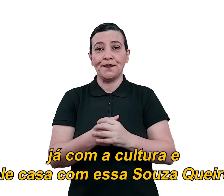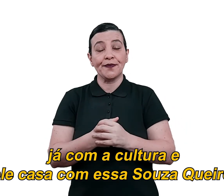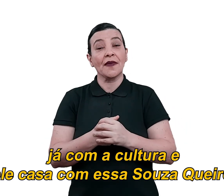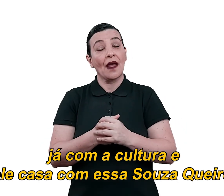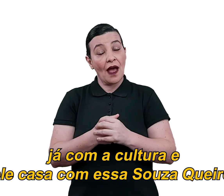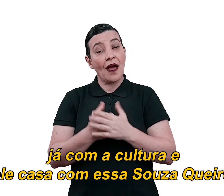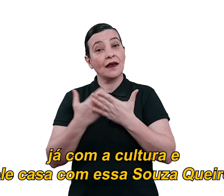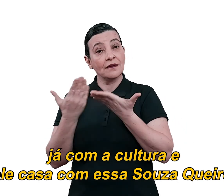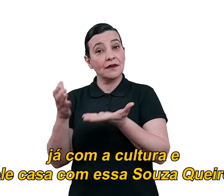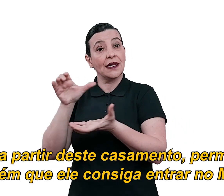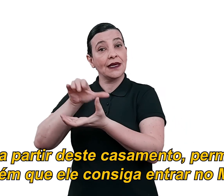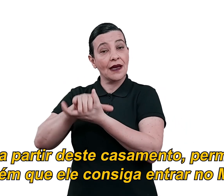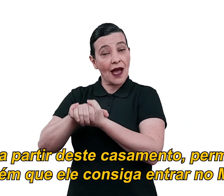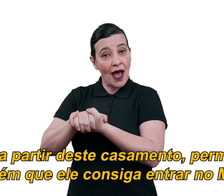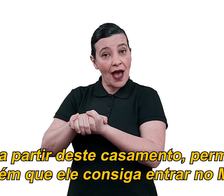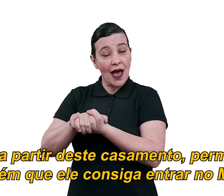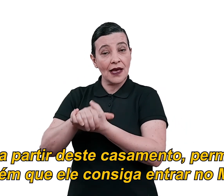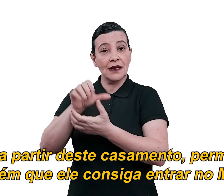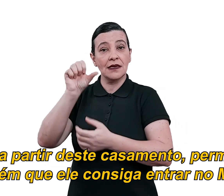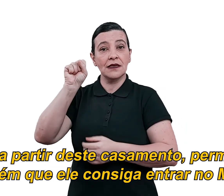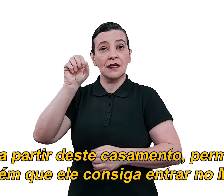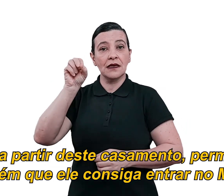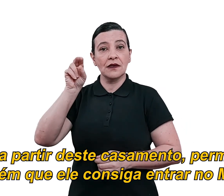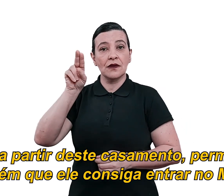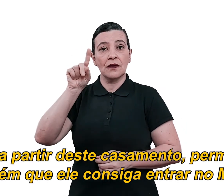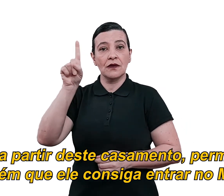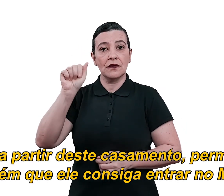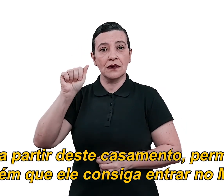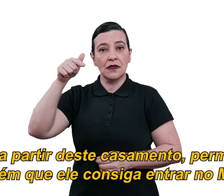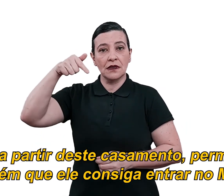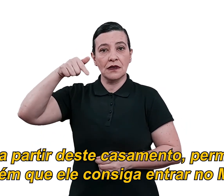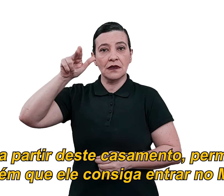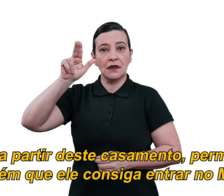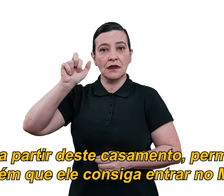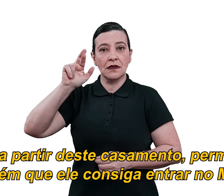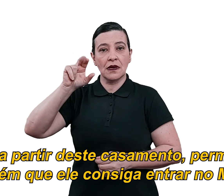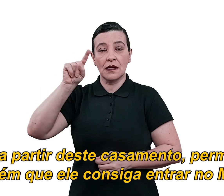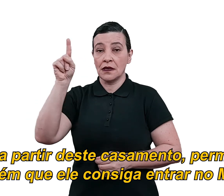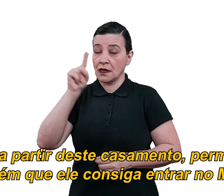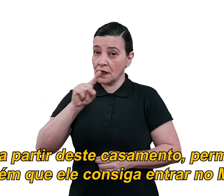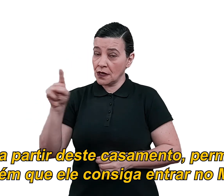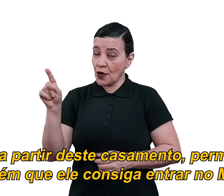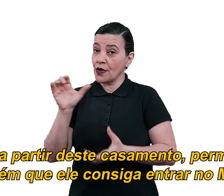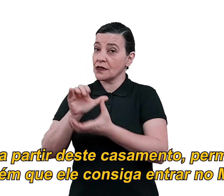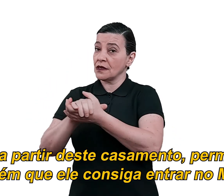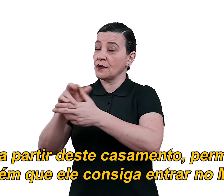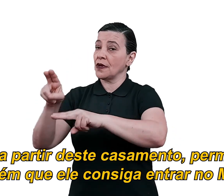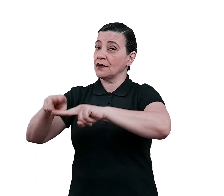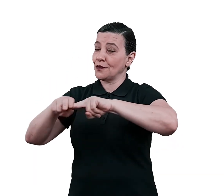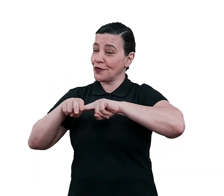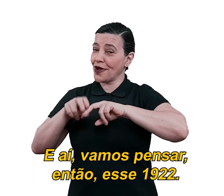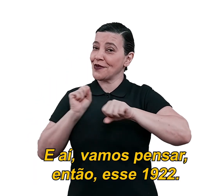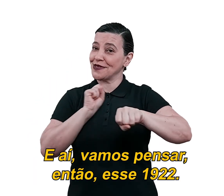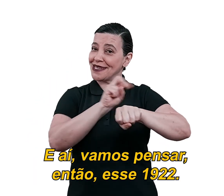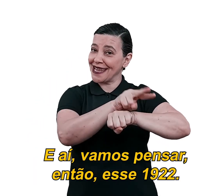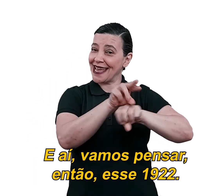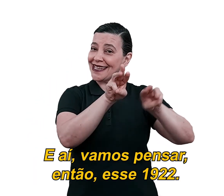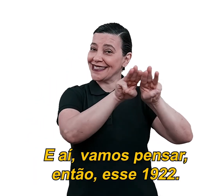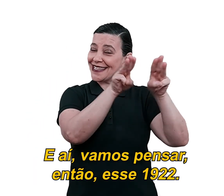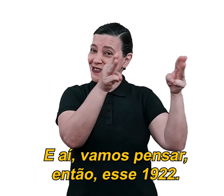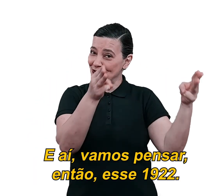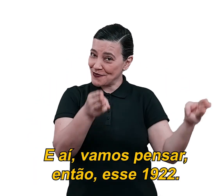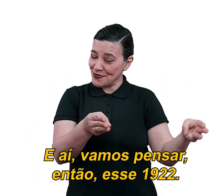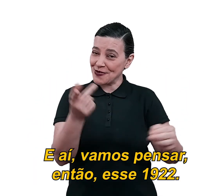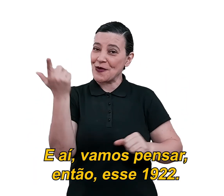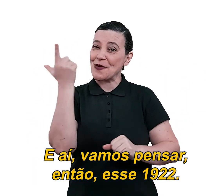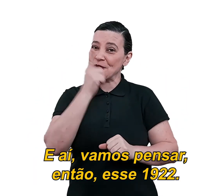ele casa com essa Souza Queiroz e, a partir desse casamento, permite também que ele consiga entrar no museu, né? E aí, vamos